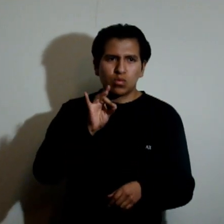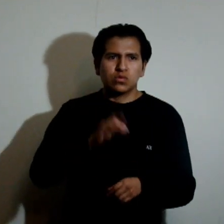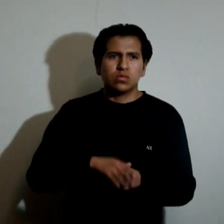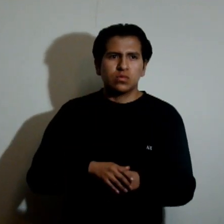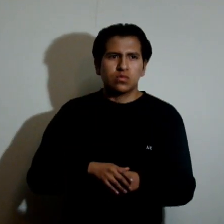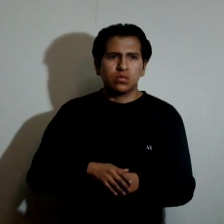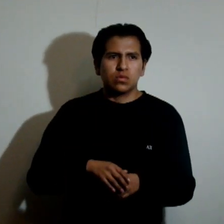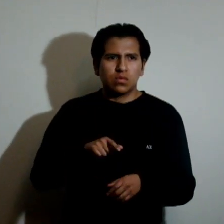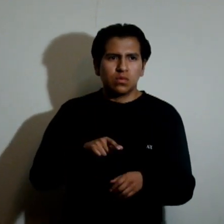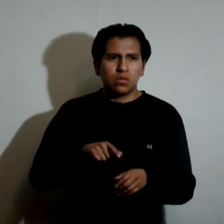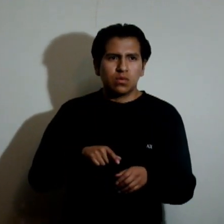Leyendas de mi tierra.